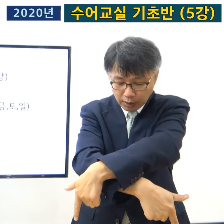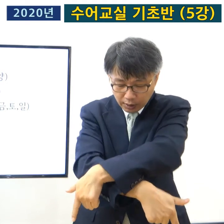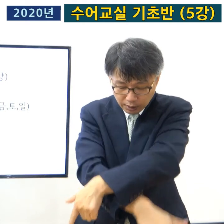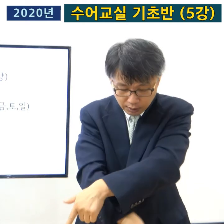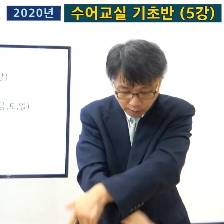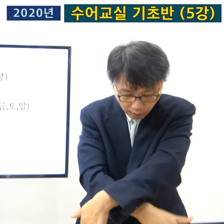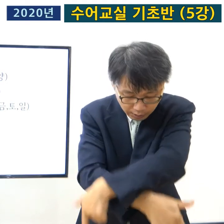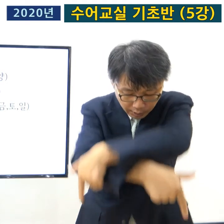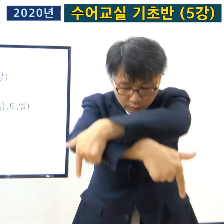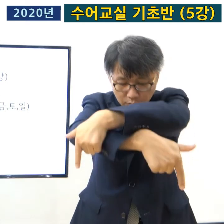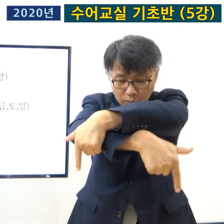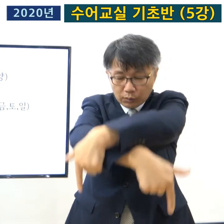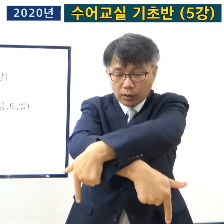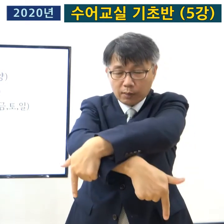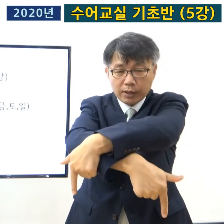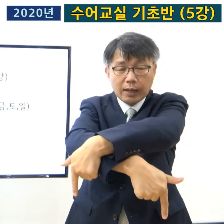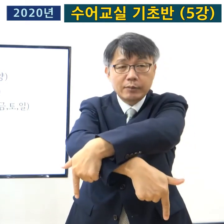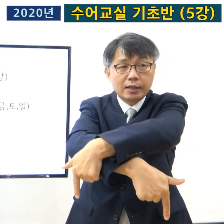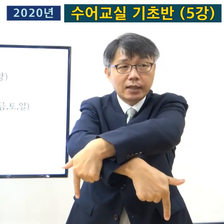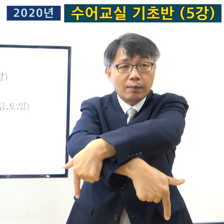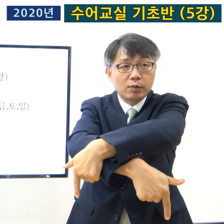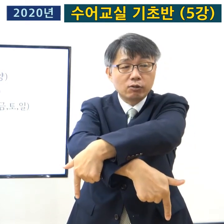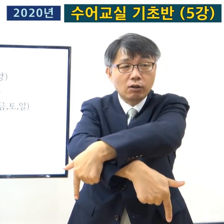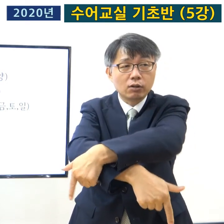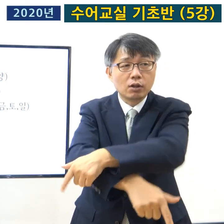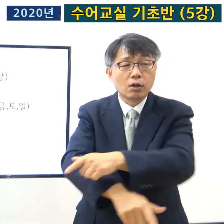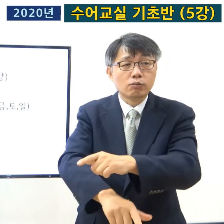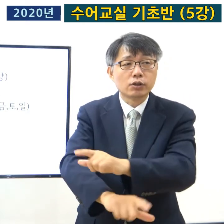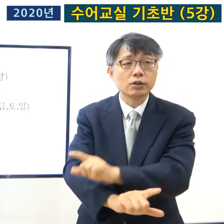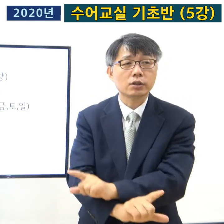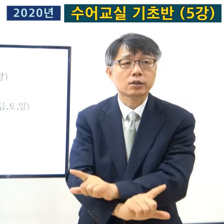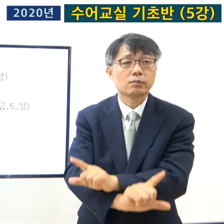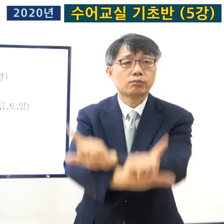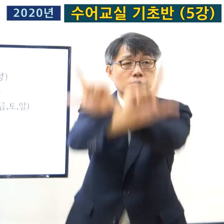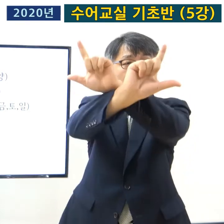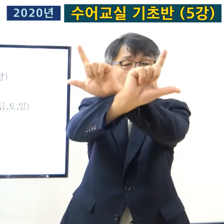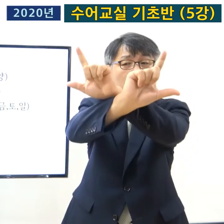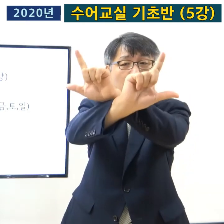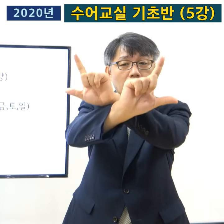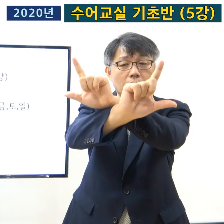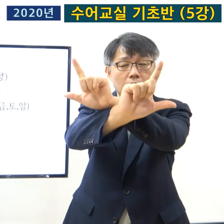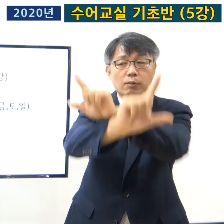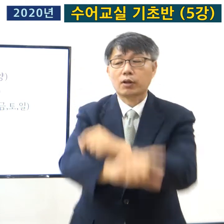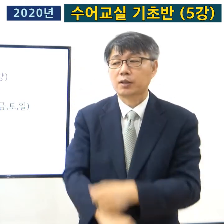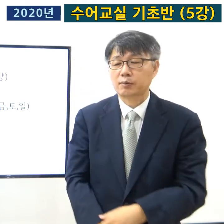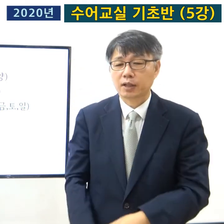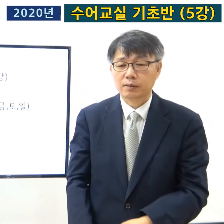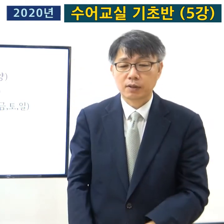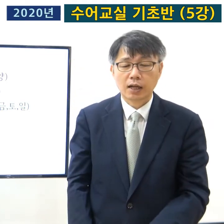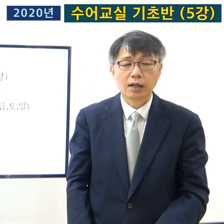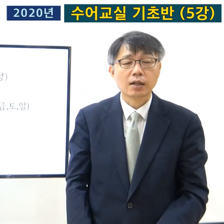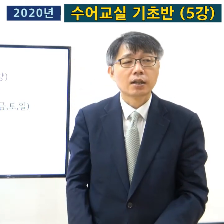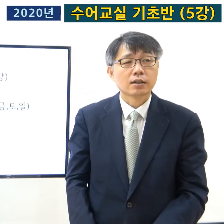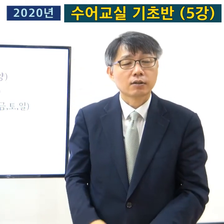이렇게 엇갈려가지고 이렇게 하면 남이고요. 북은 북 이렇게 표현하시면 되겠습니다.